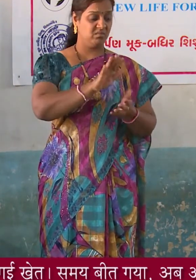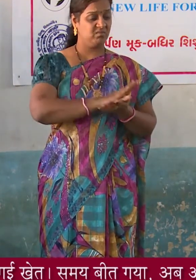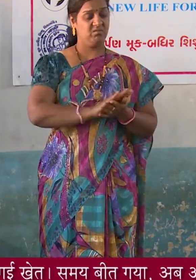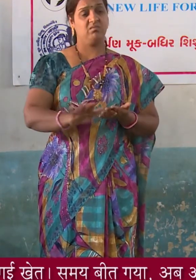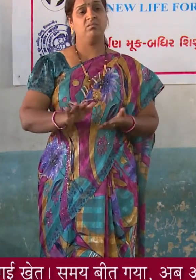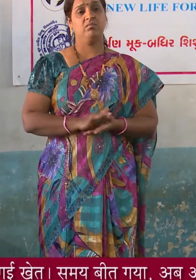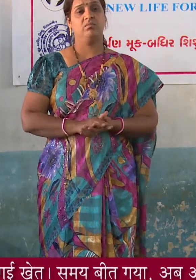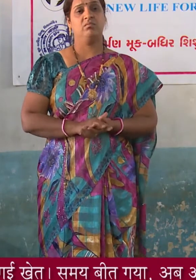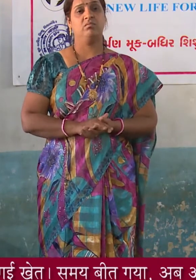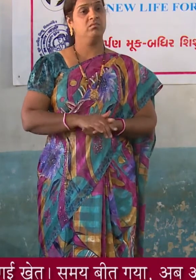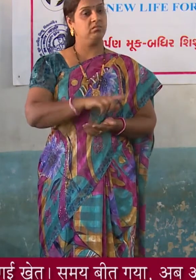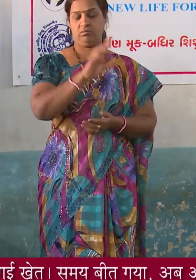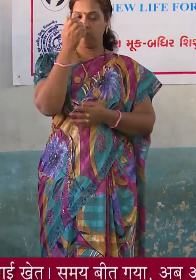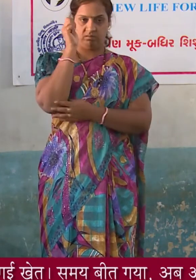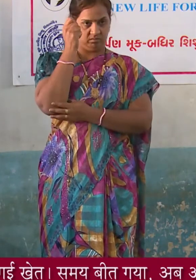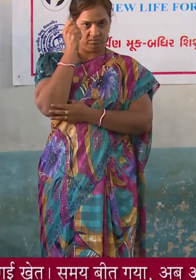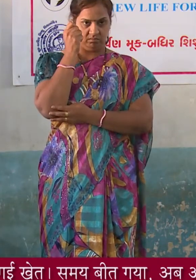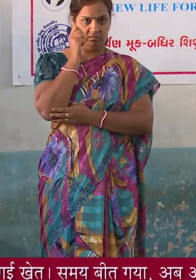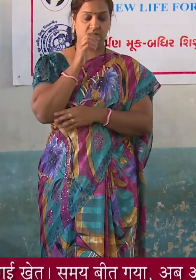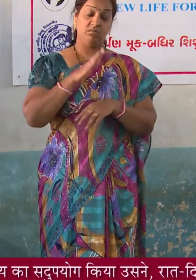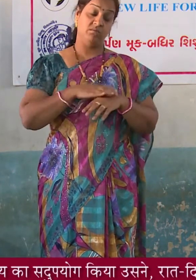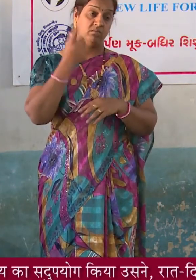वो बहुत अच्छी तरह से दुकान चला रहा था,